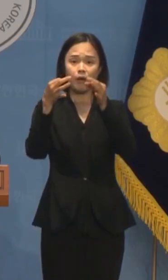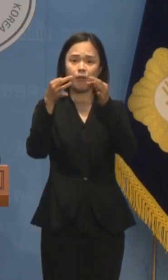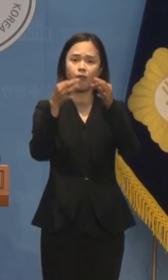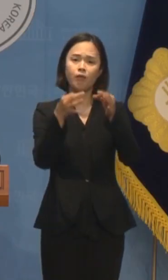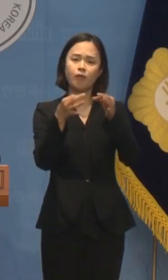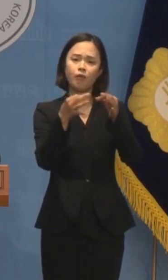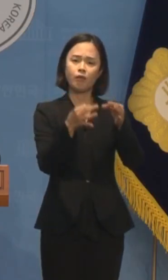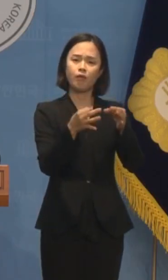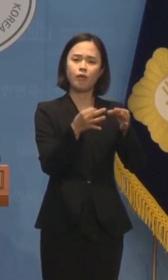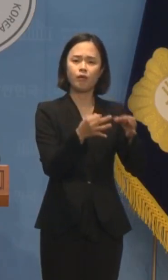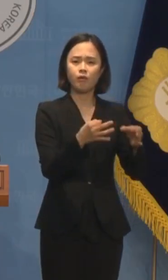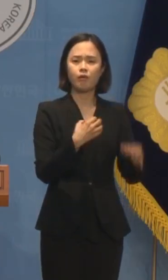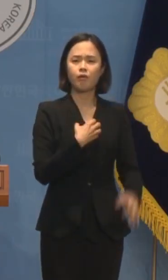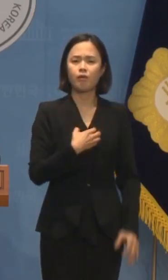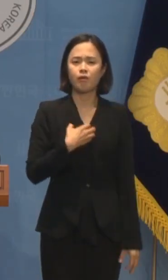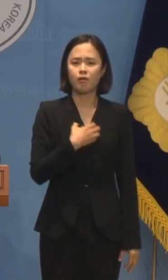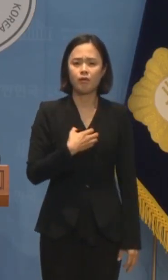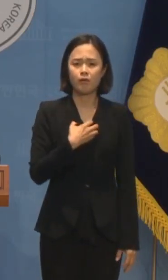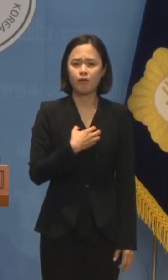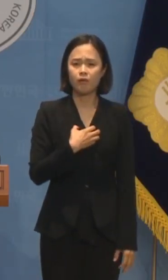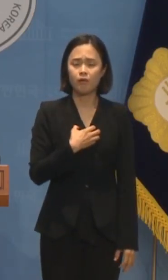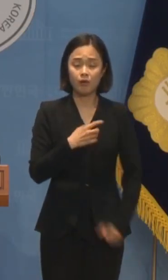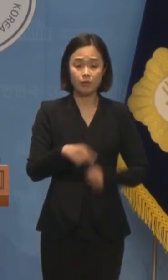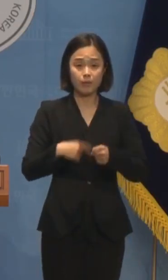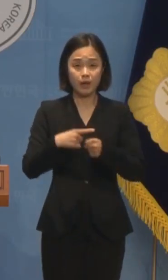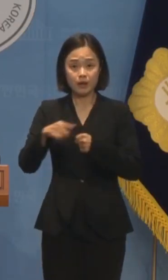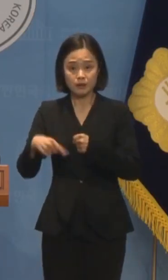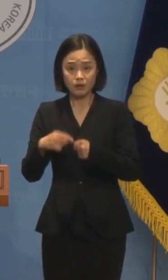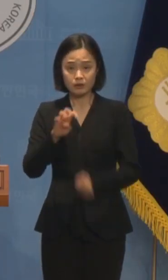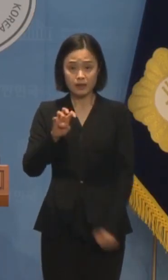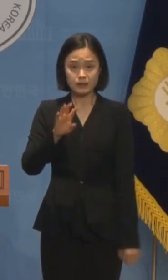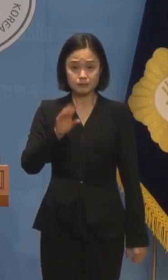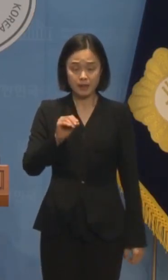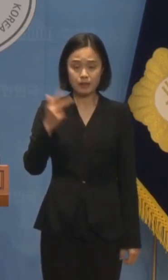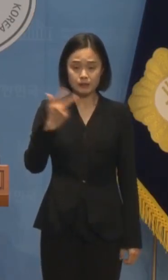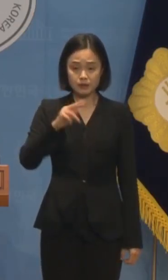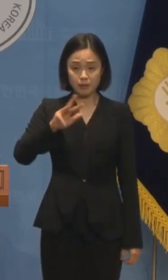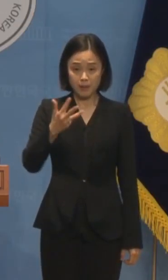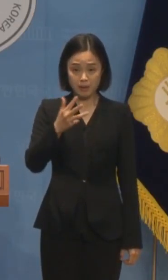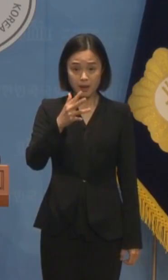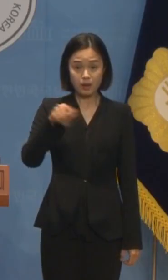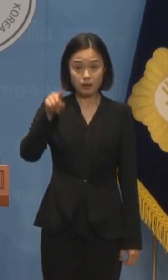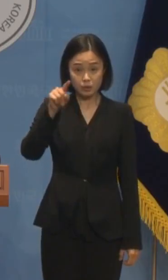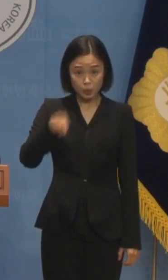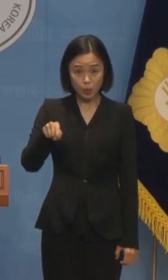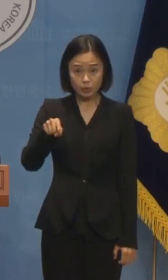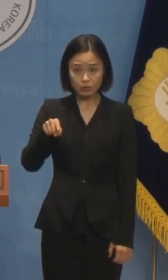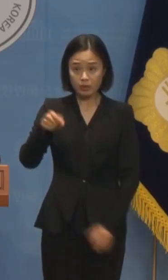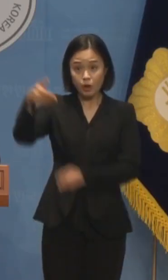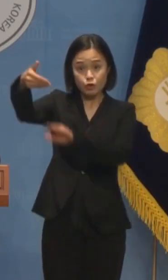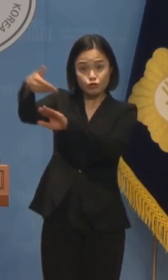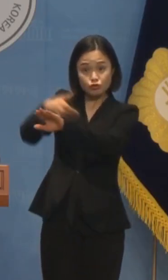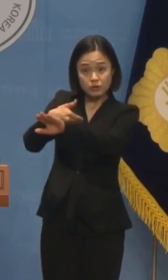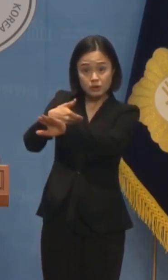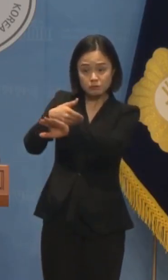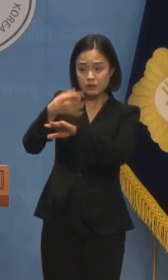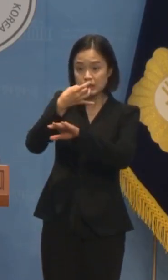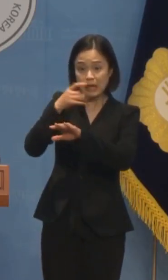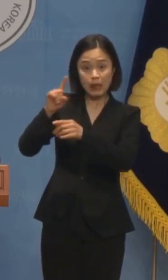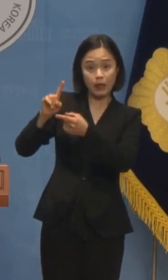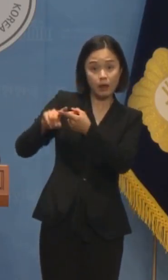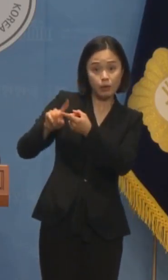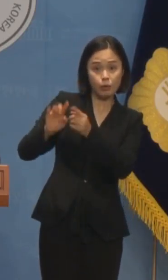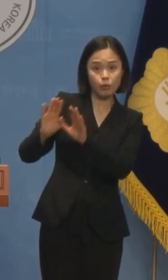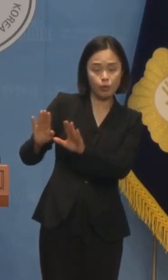매년 40만 7,800톤 수입은 그대로 두고 국내 쌀